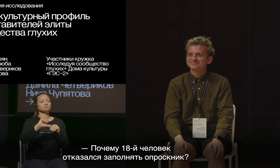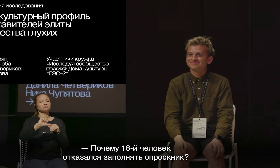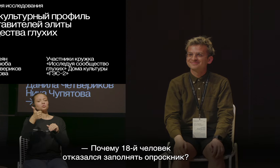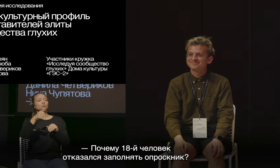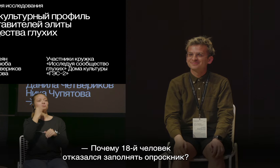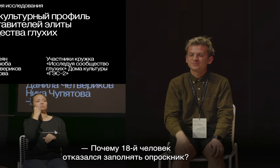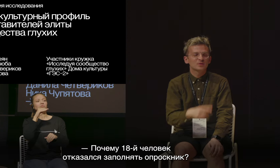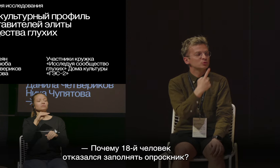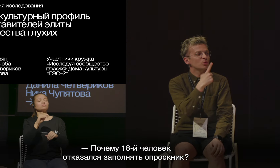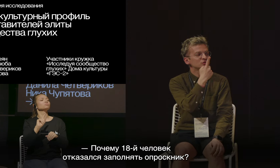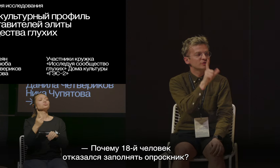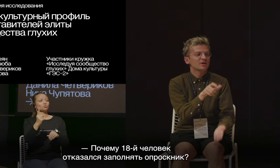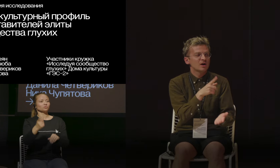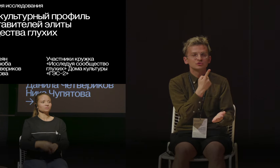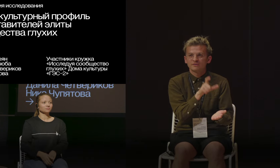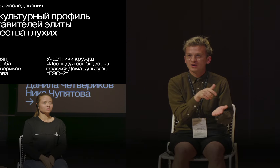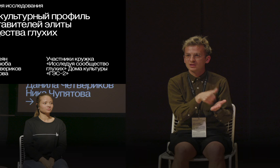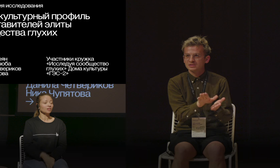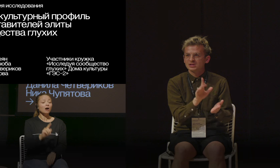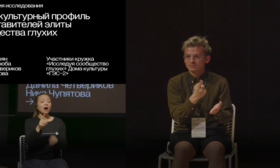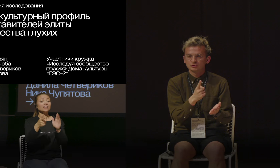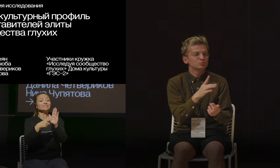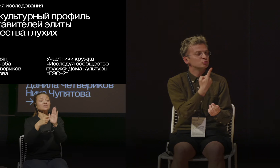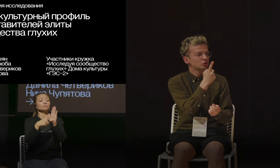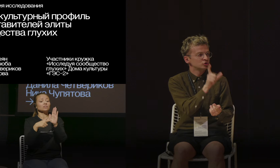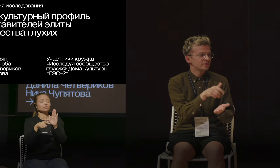Почему 18 человек отказался заполнять опросный лист?